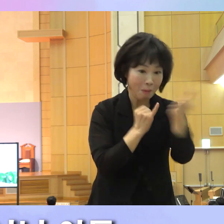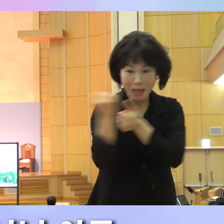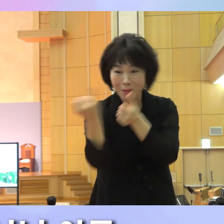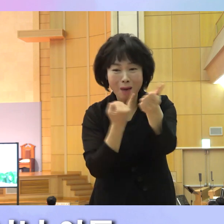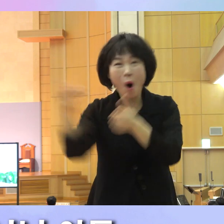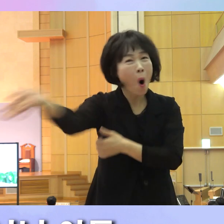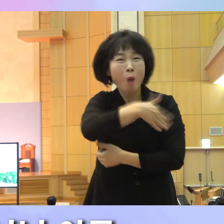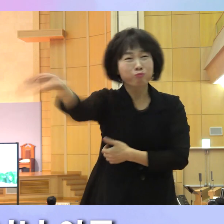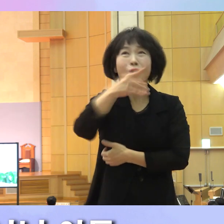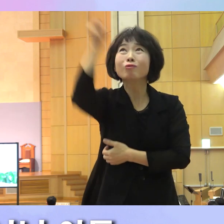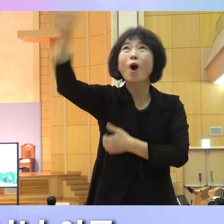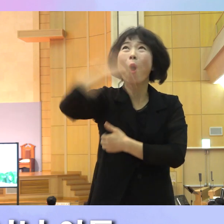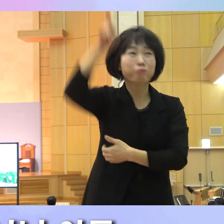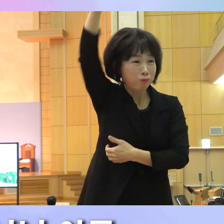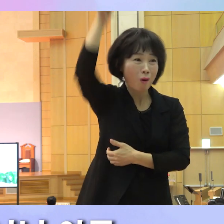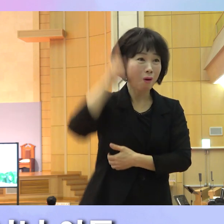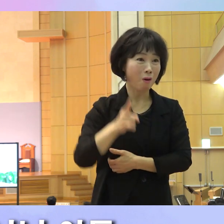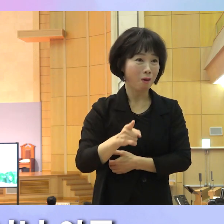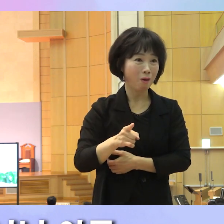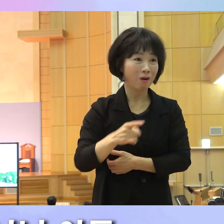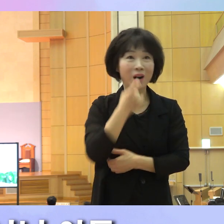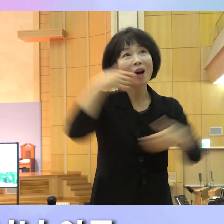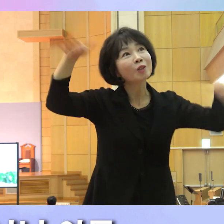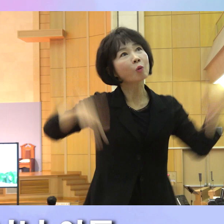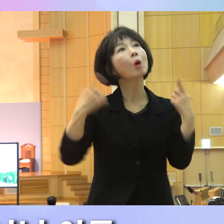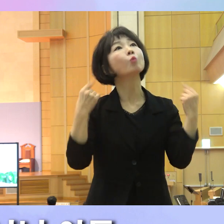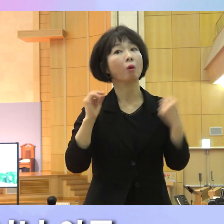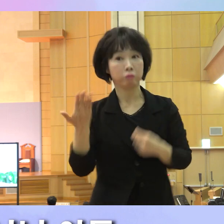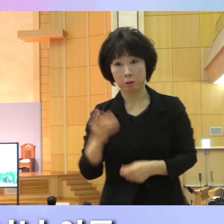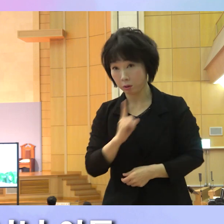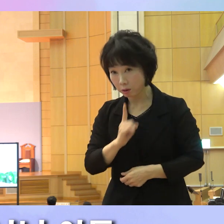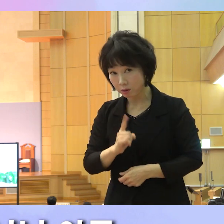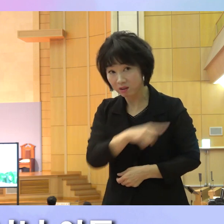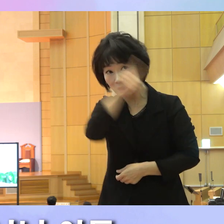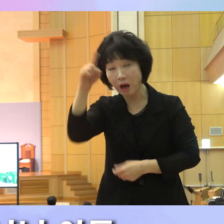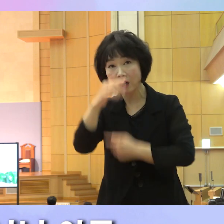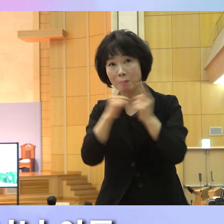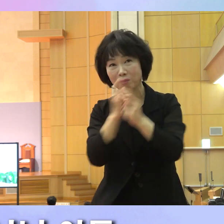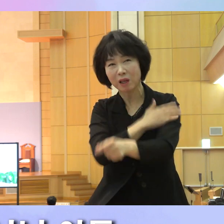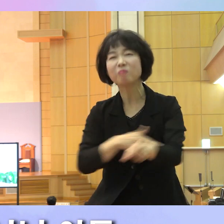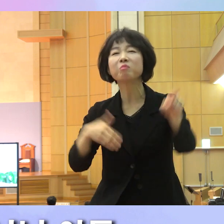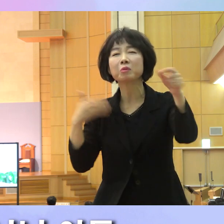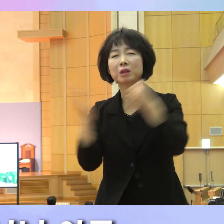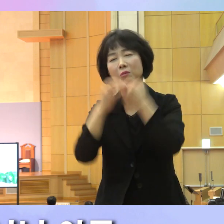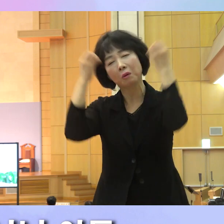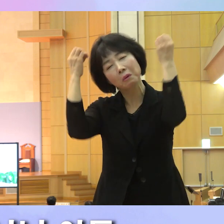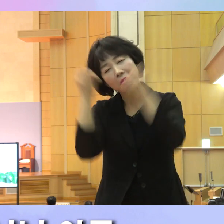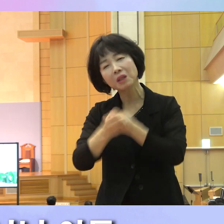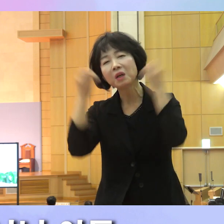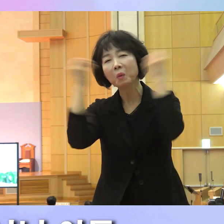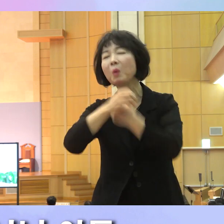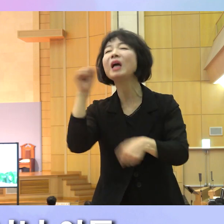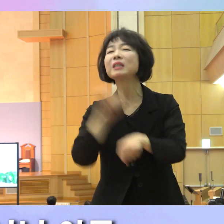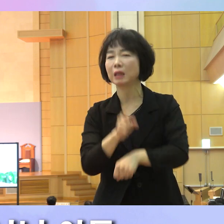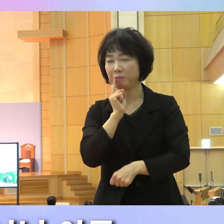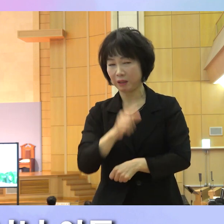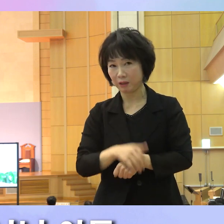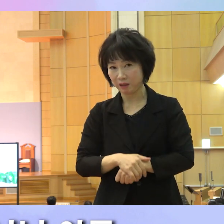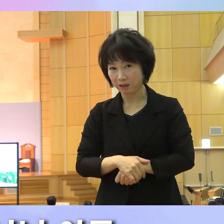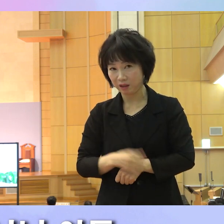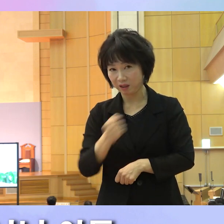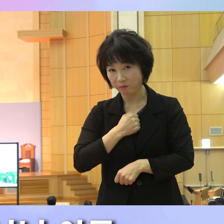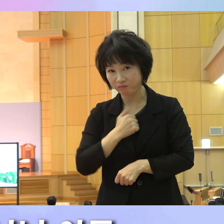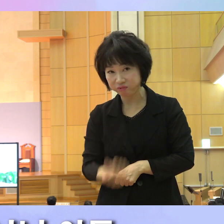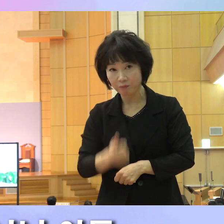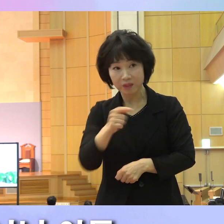이거예요. 그러면서 하는 말씀이 너희는 성경에서 아브라함의 하나님, 이삭의 하나님, 야곱의 하나님 그 말씀도 못 읽어봤어?